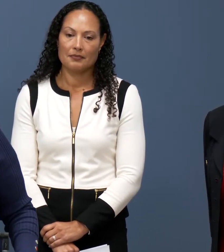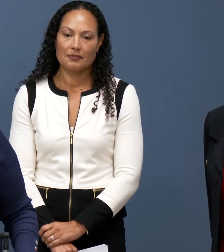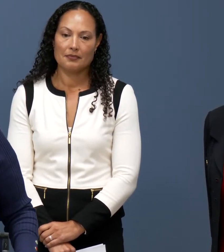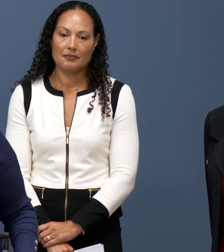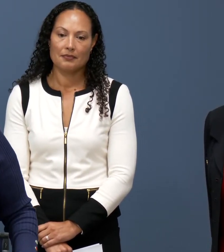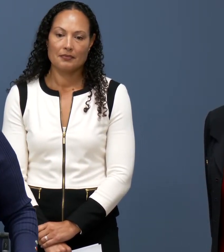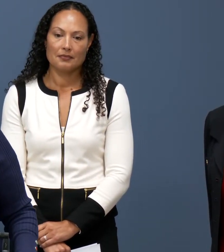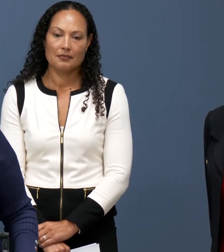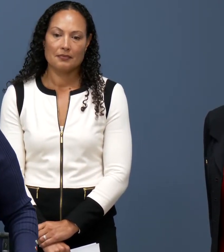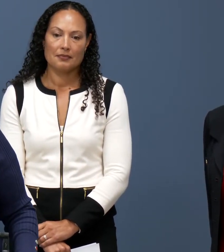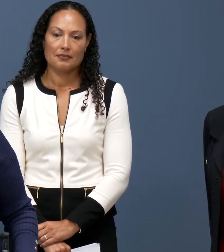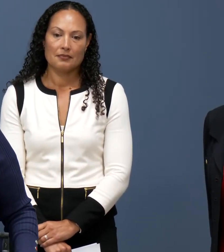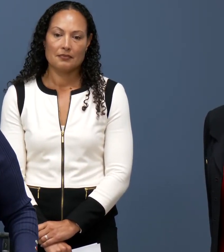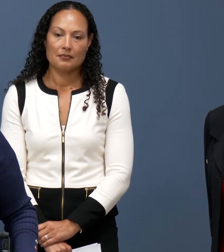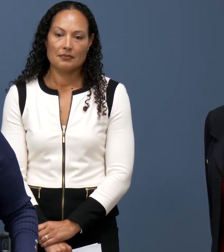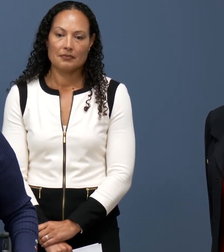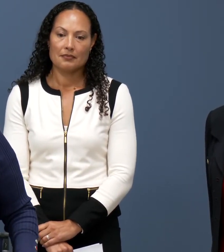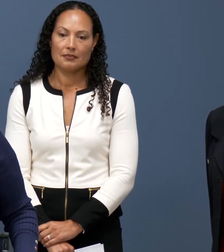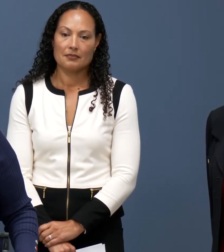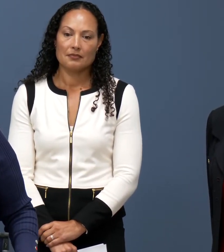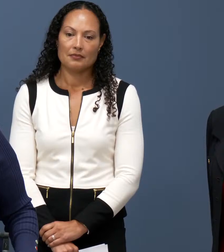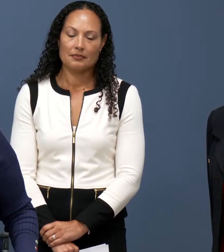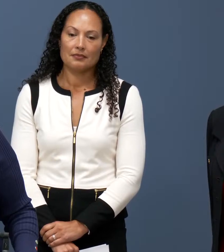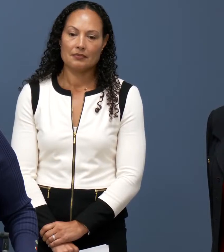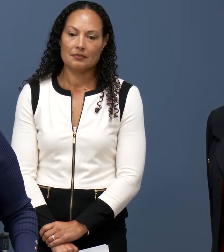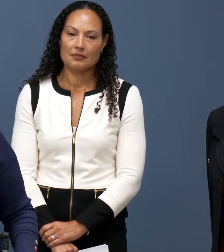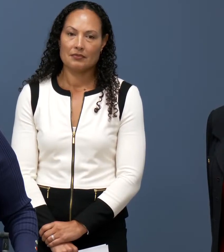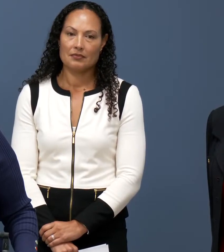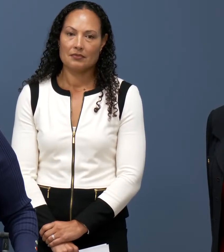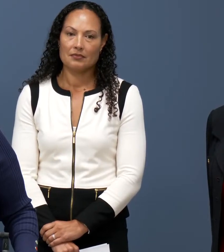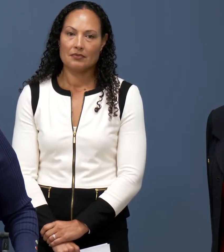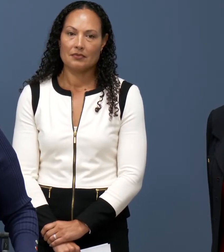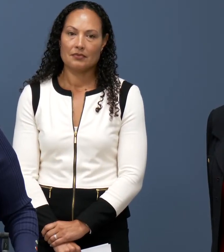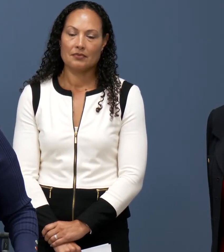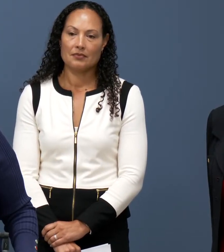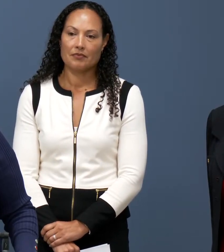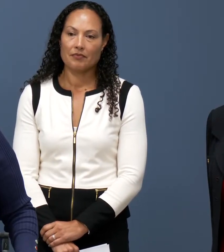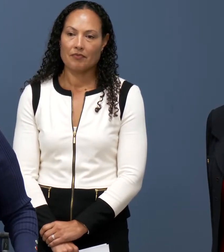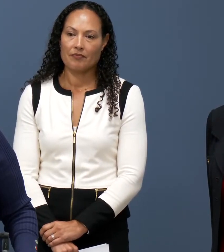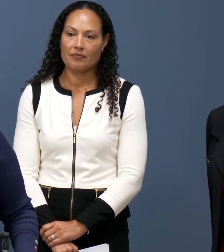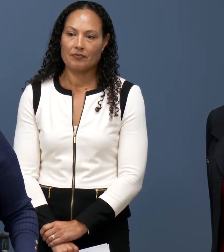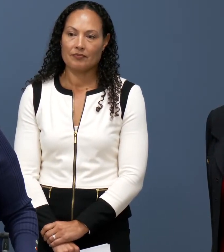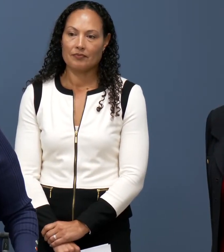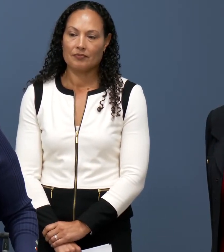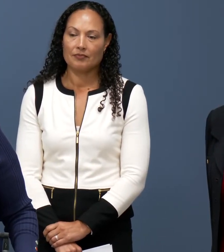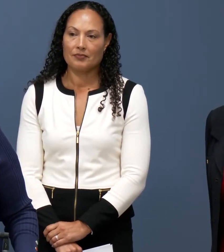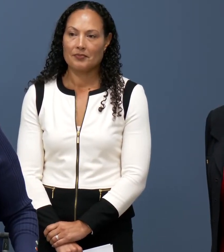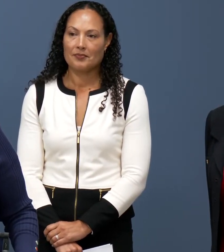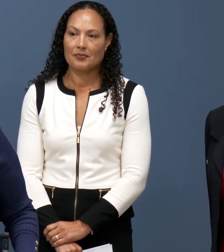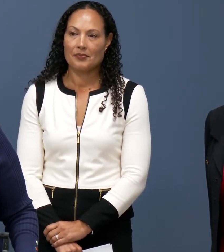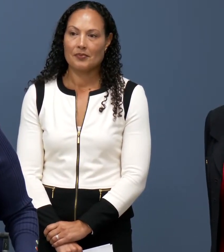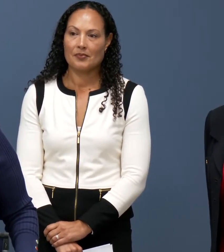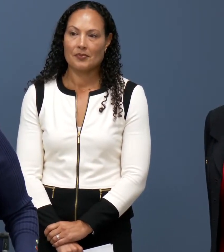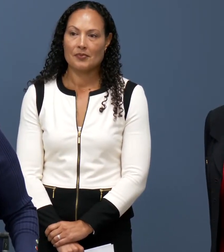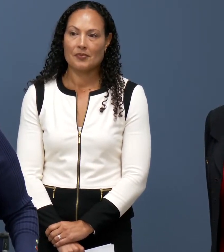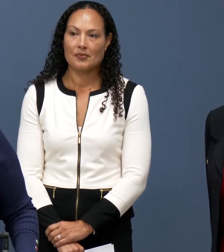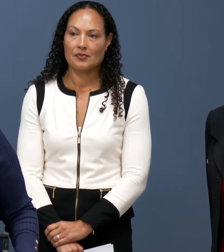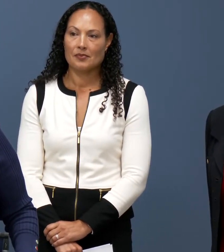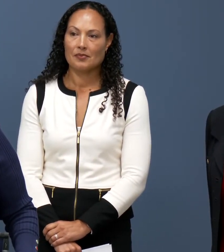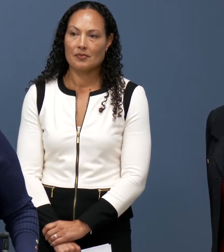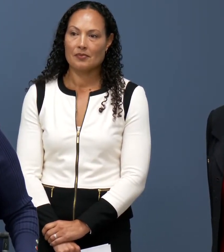años, el 37% para las personas menores de 18 años, el 9.4% entre las personas